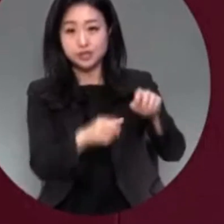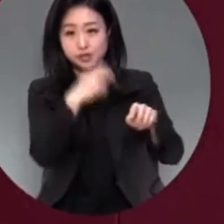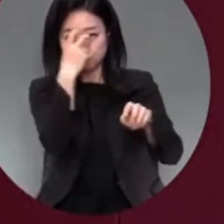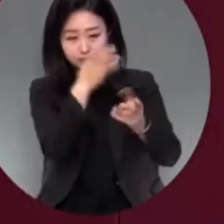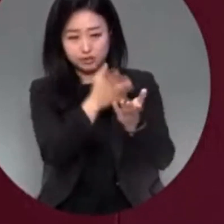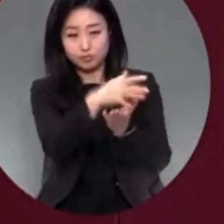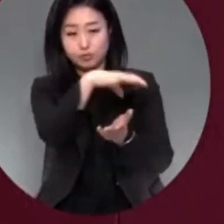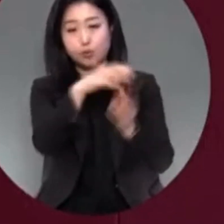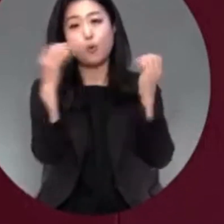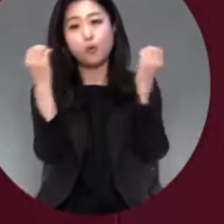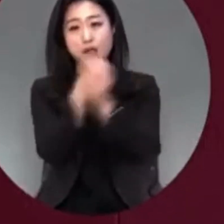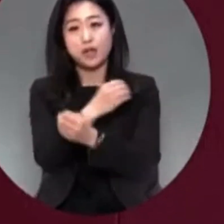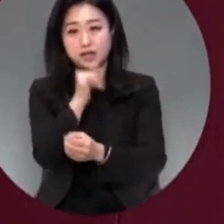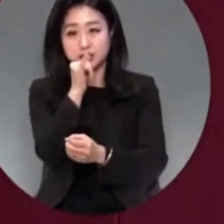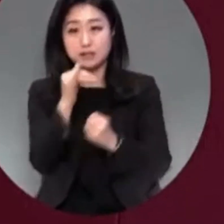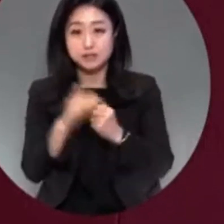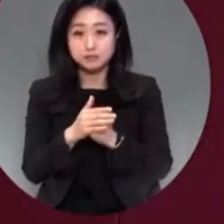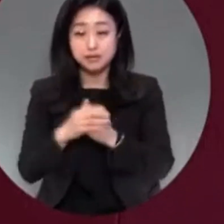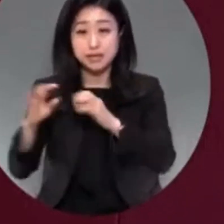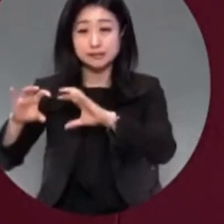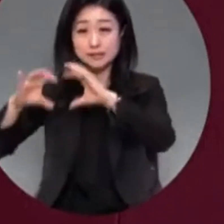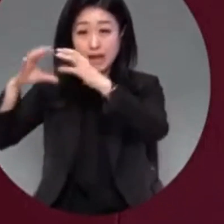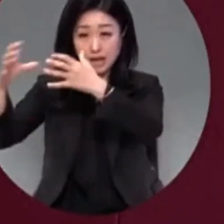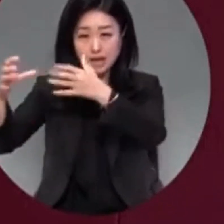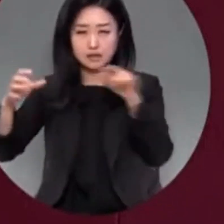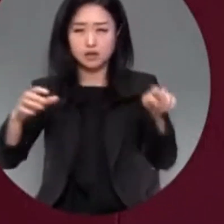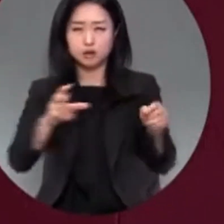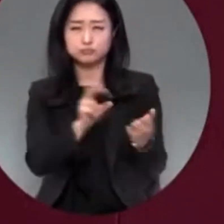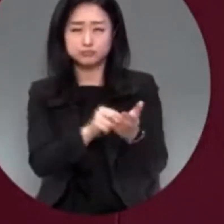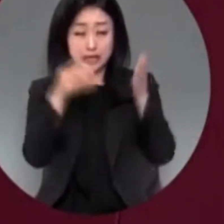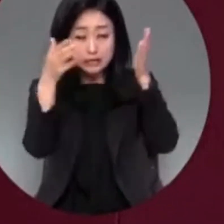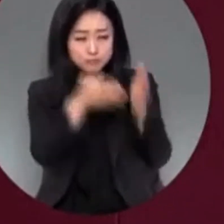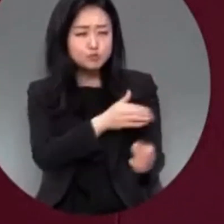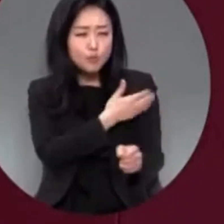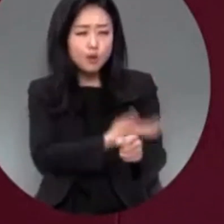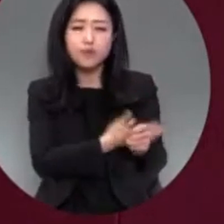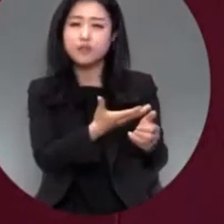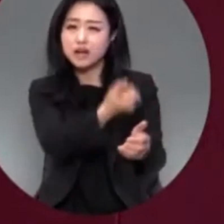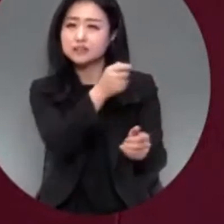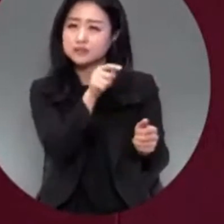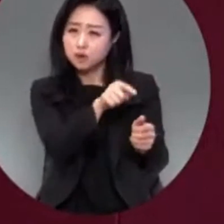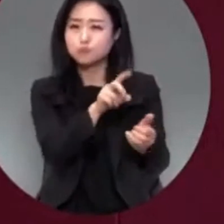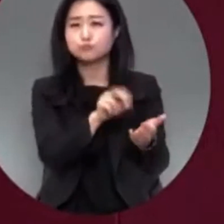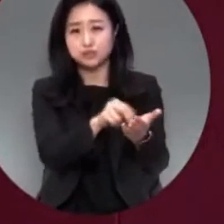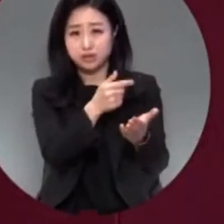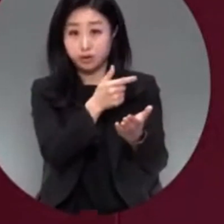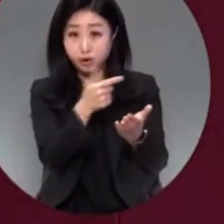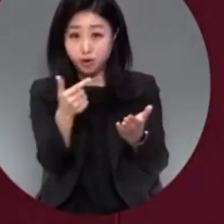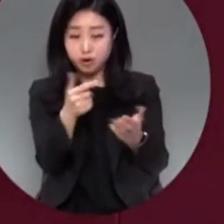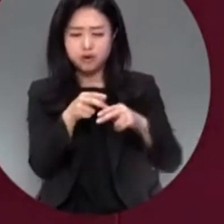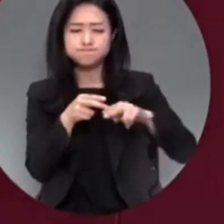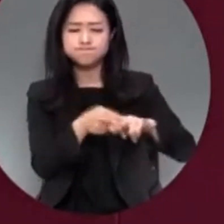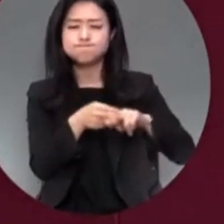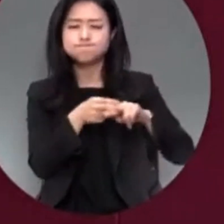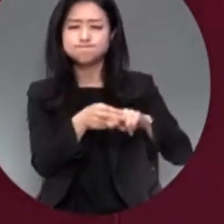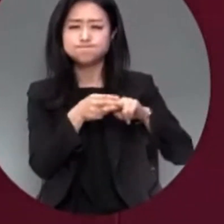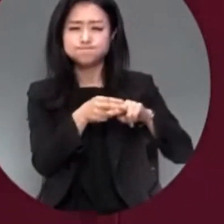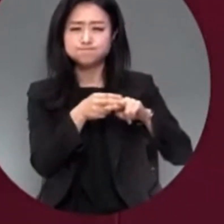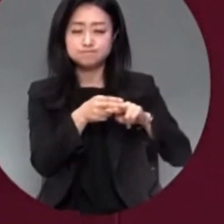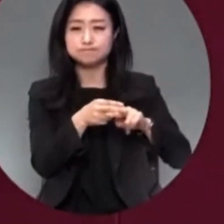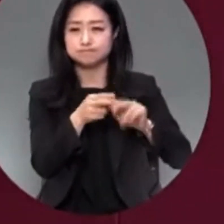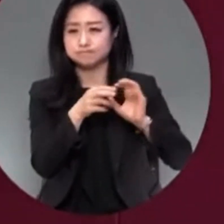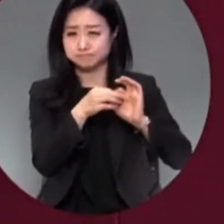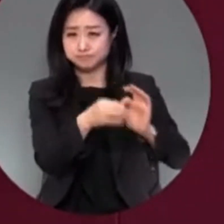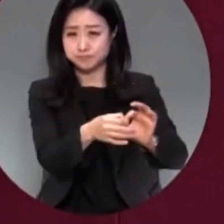인식하고 있습니다. 이처럼 세계에서 그 유례를 찾을 수 없을 정도로 집중된 권한은 애초에 우려대로 막심한 오남용의 폐해를